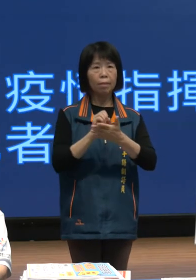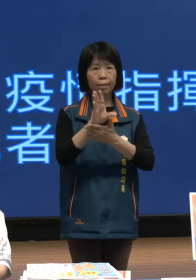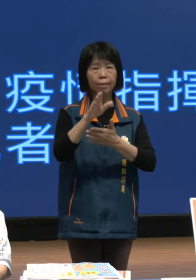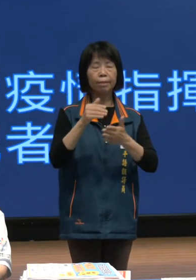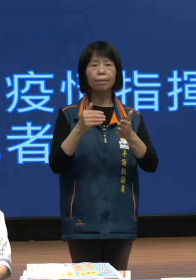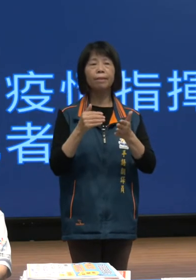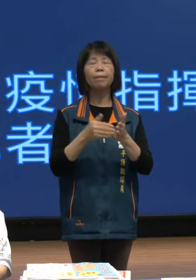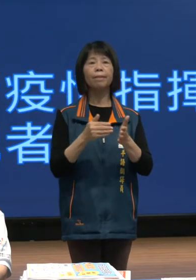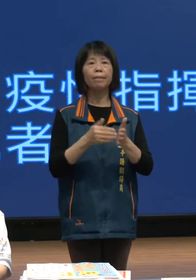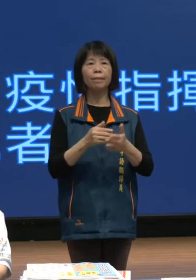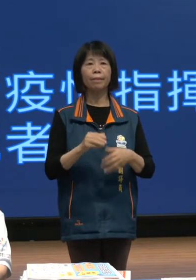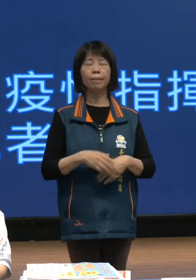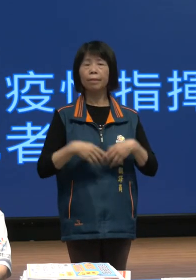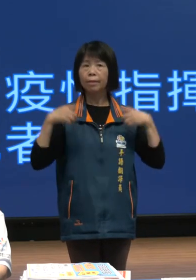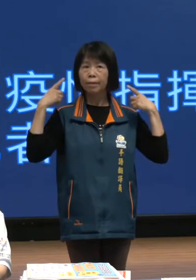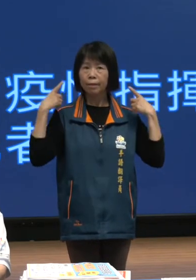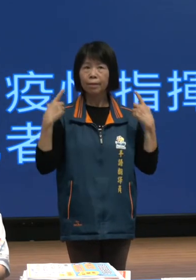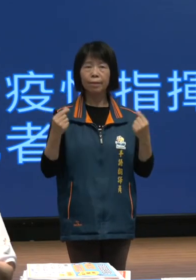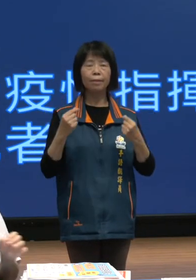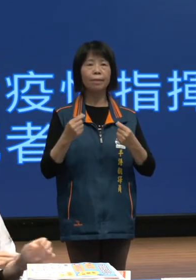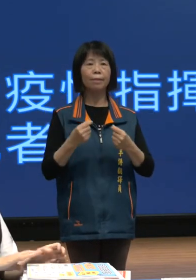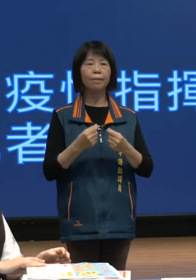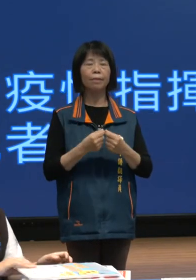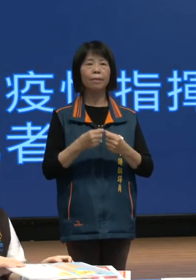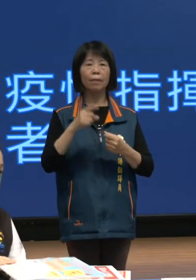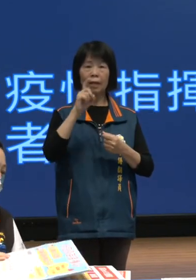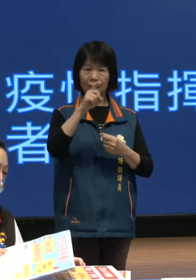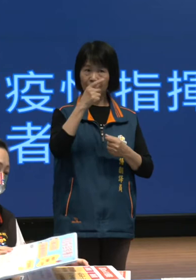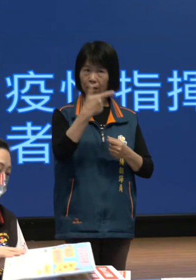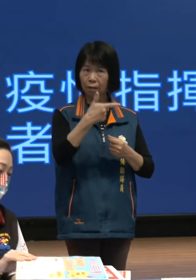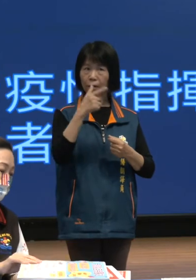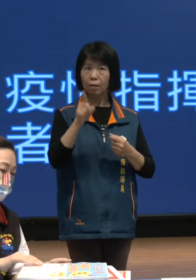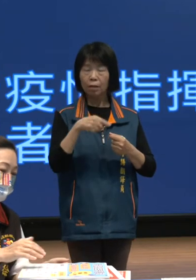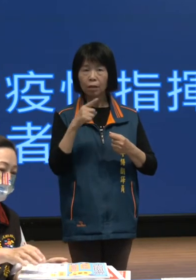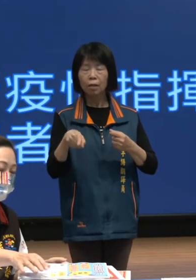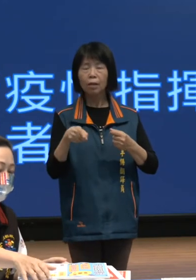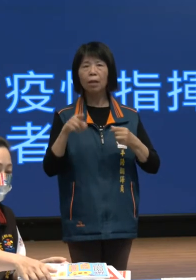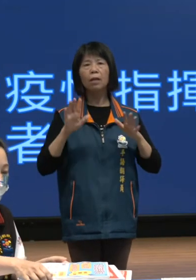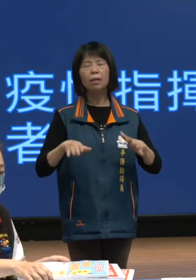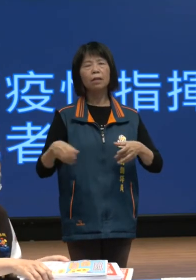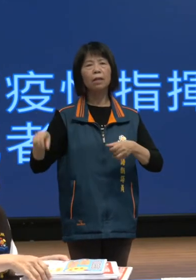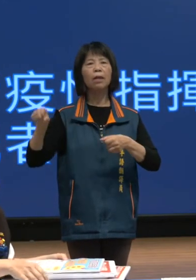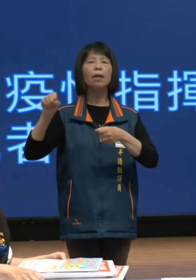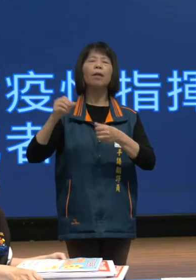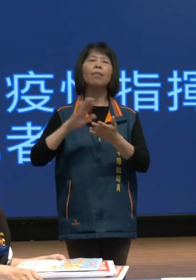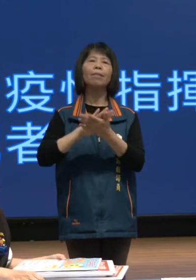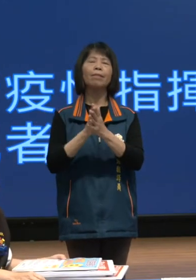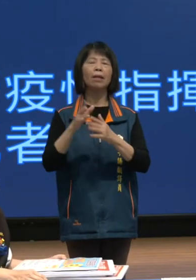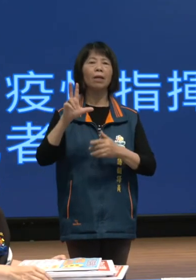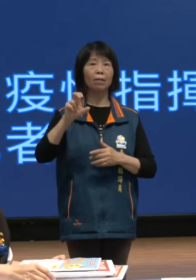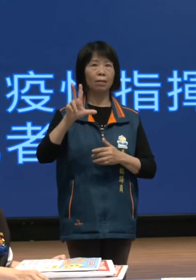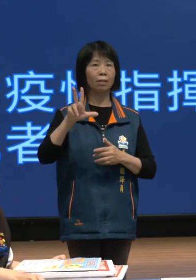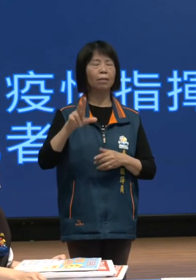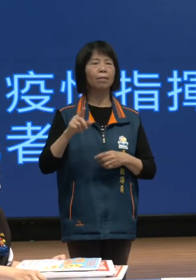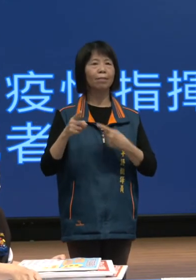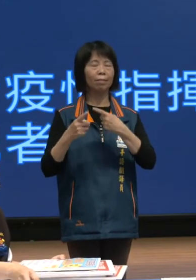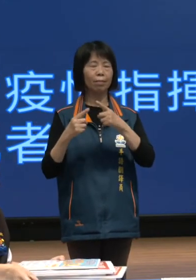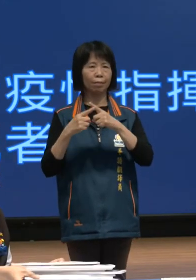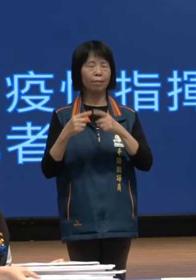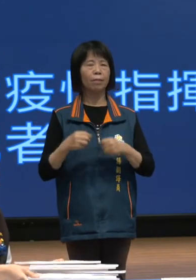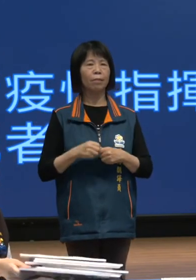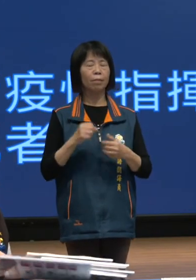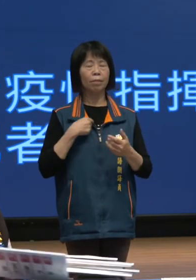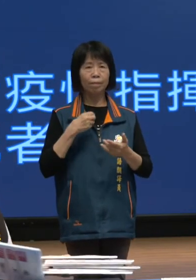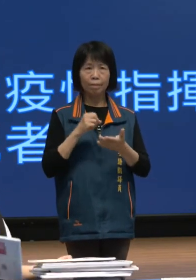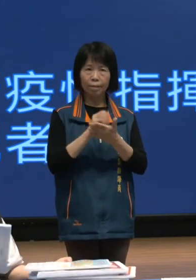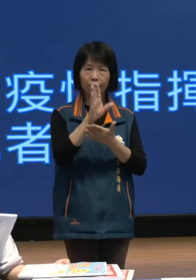他原本是这个16个个案，那现在77个个案。那跟各位最精准的报